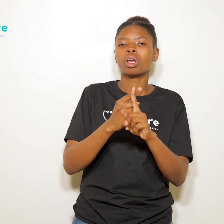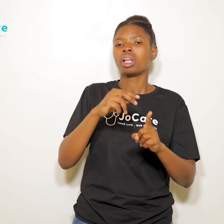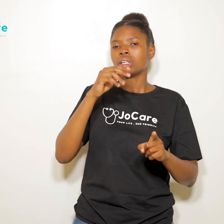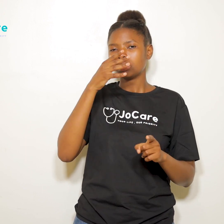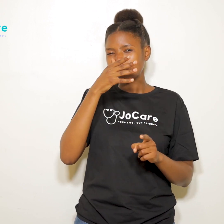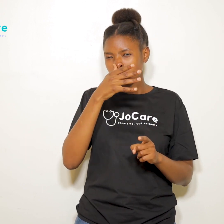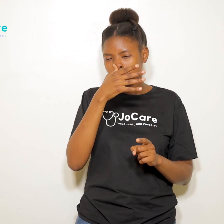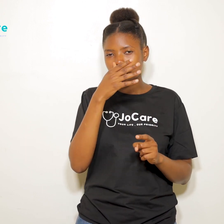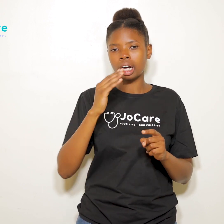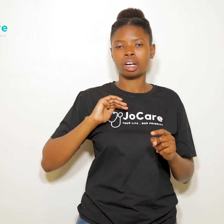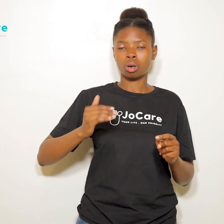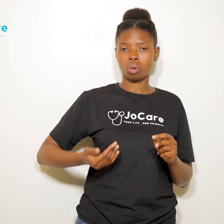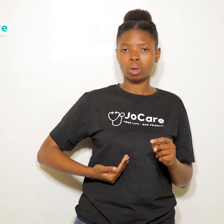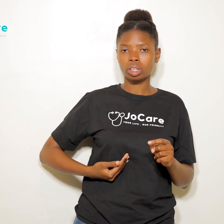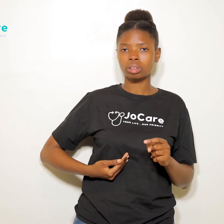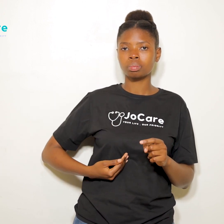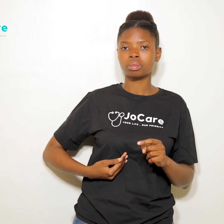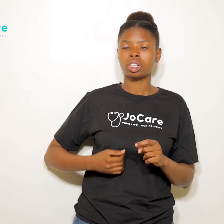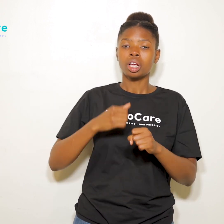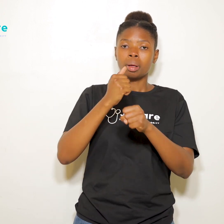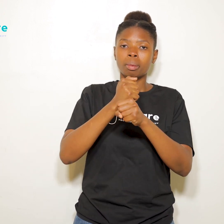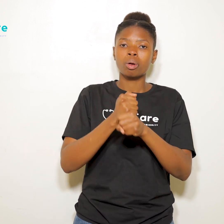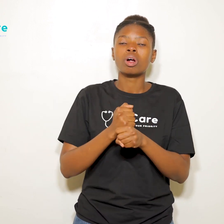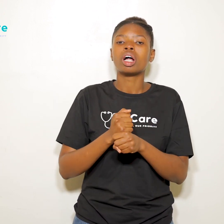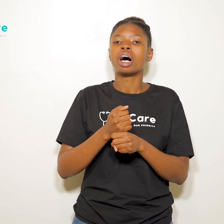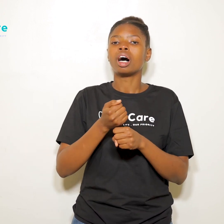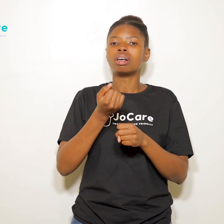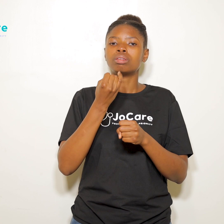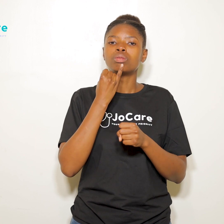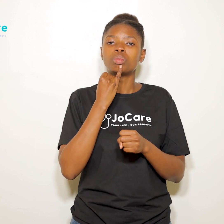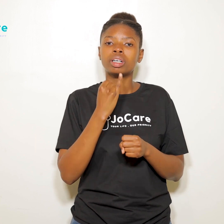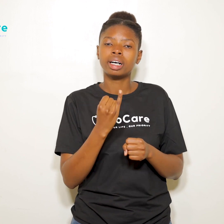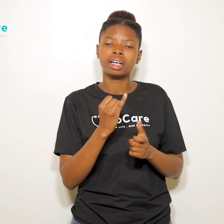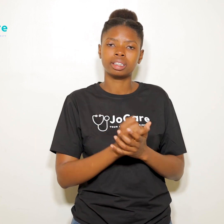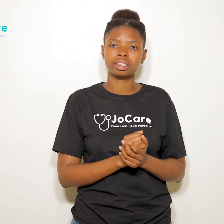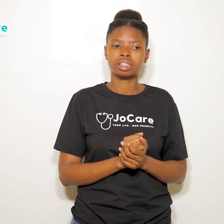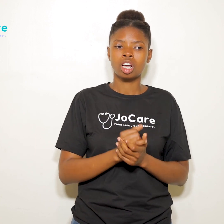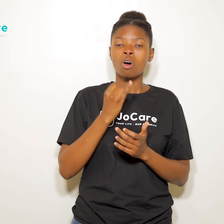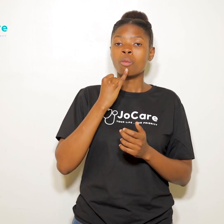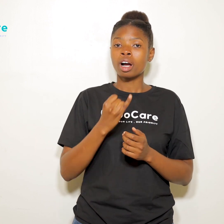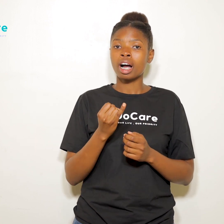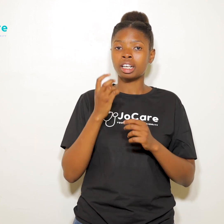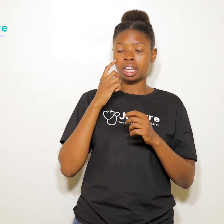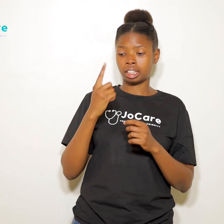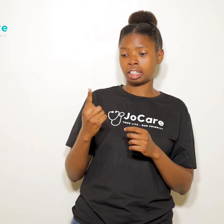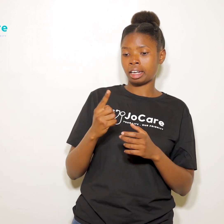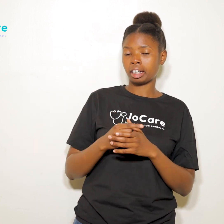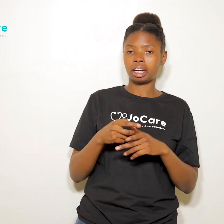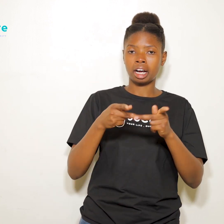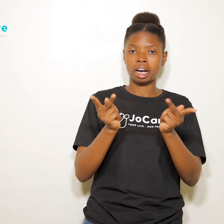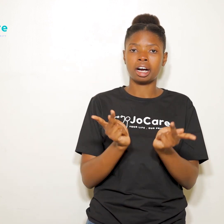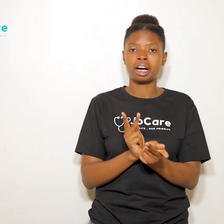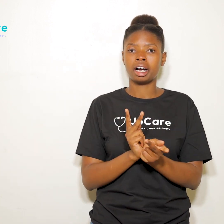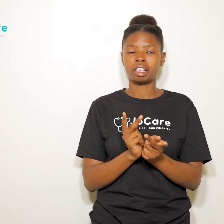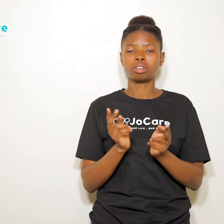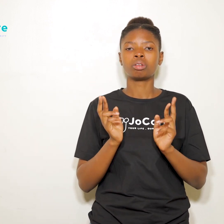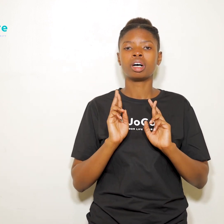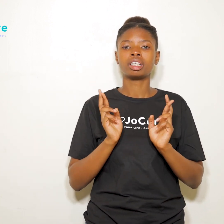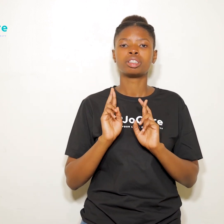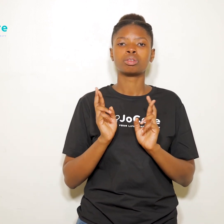akirema, umwana agenda agasanga icyo cyari cyacu cyarateguwe. Cyiteguye neza. Naho yaba yatabonetse umwana, bya